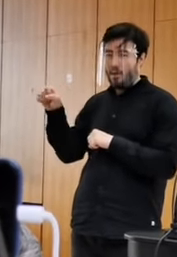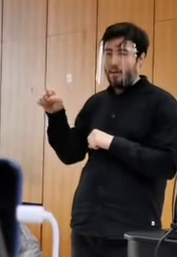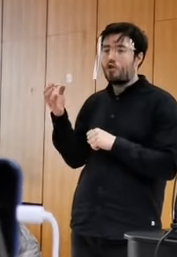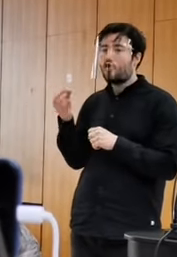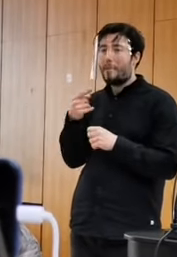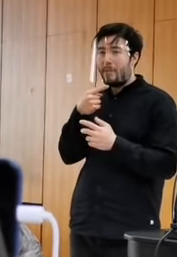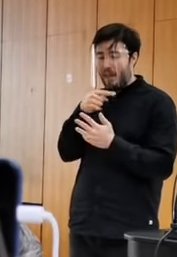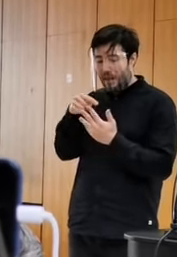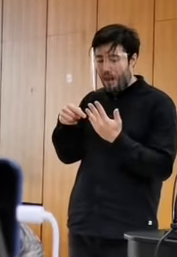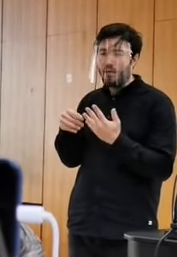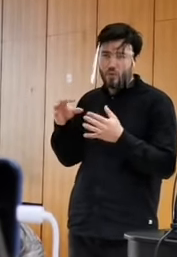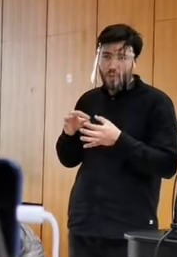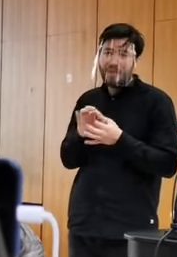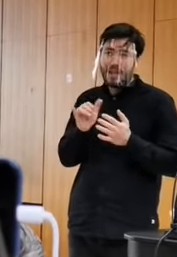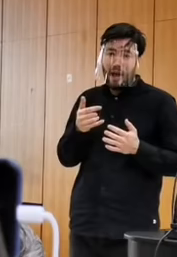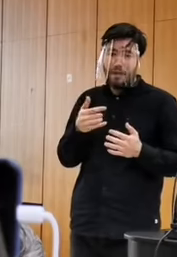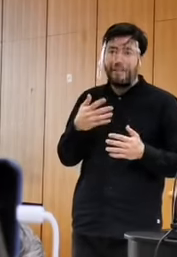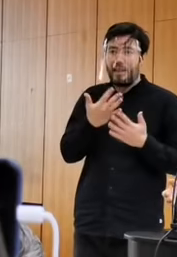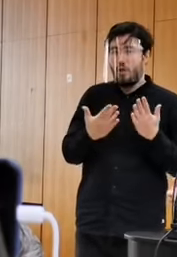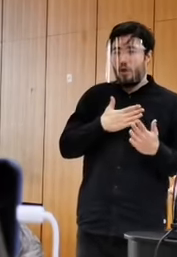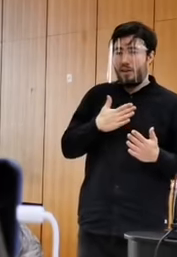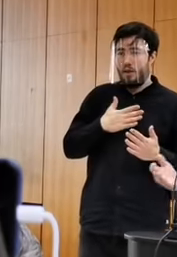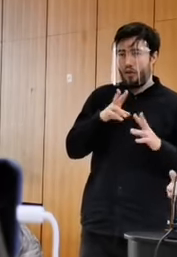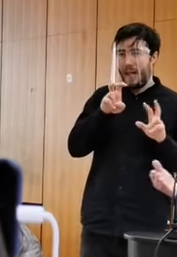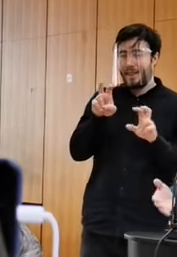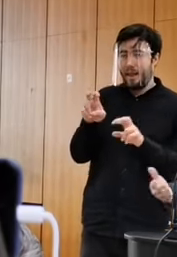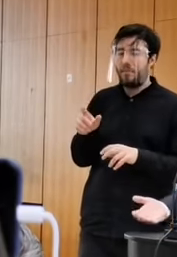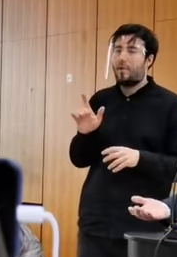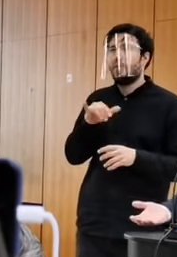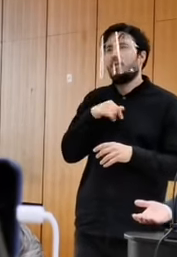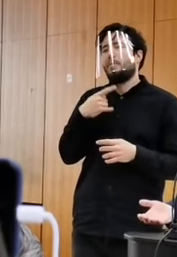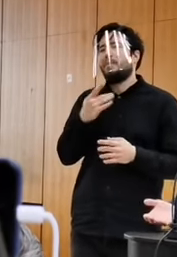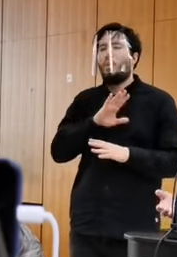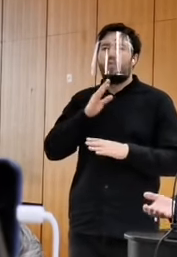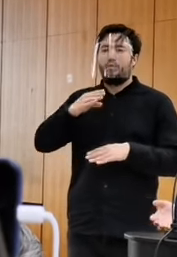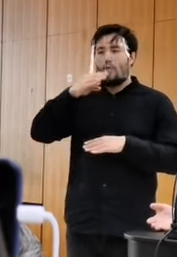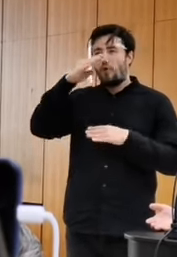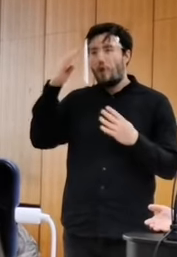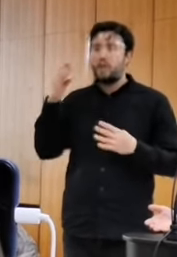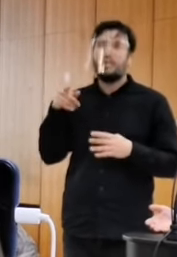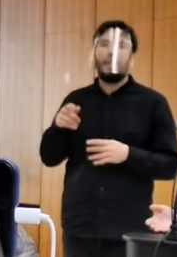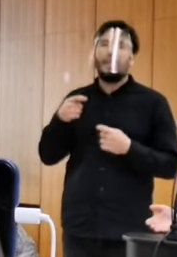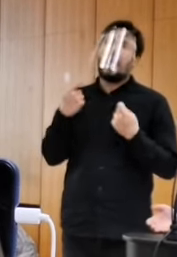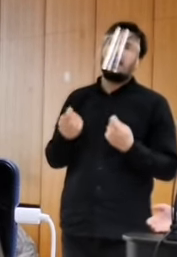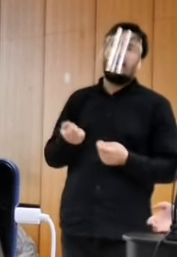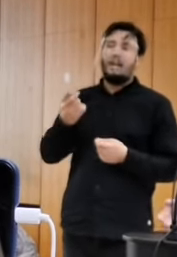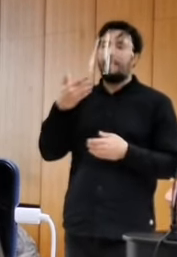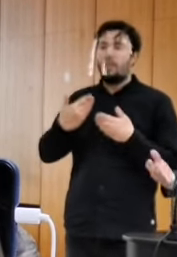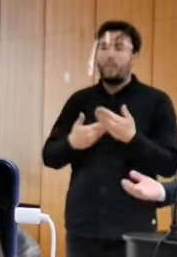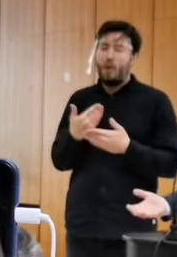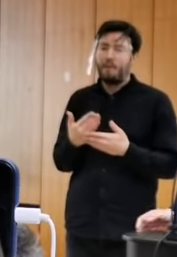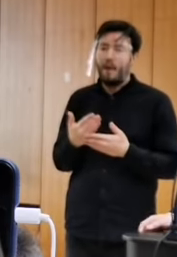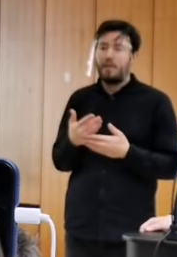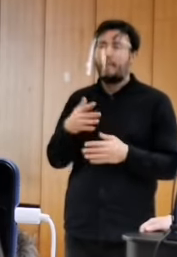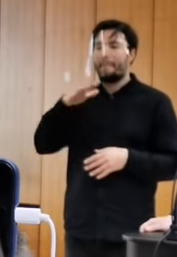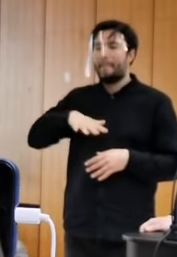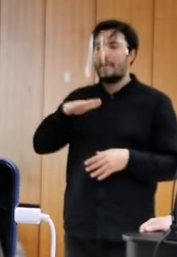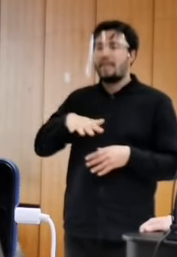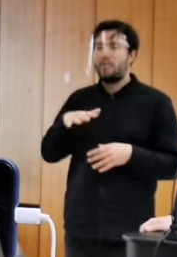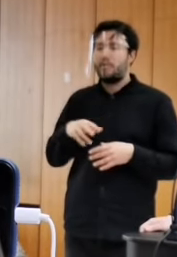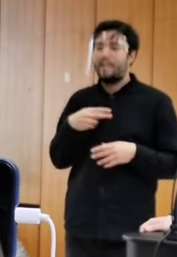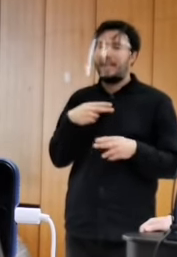aj všetkých týchto vecí. Ja nechcem teraz povedať, že mám toho už dosť a že už takto nevieme fungovať a že 5 mesiacov tu